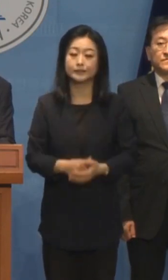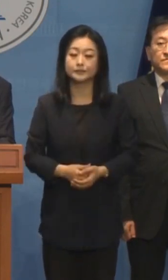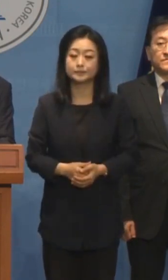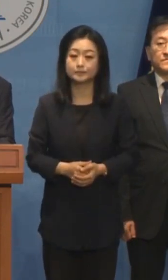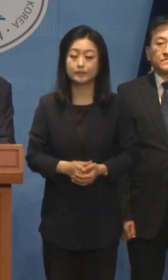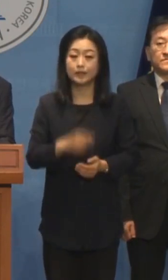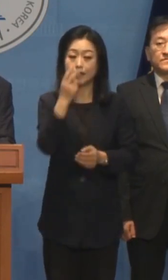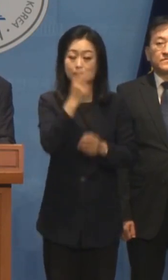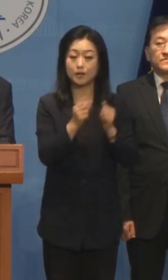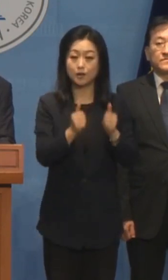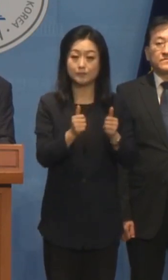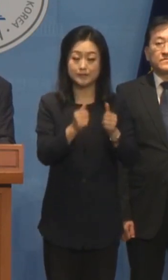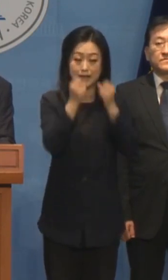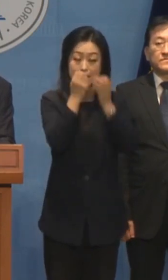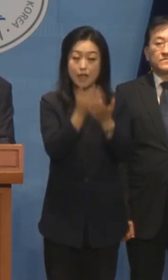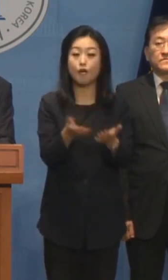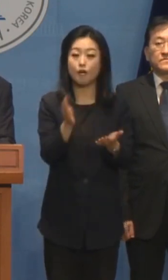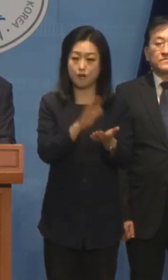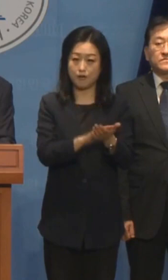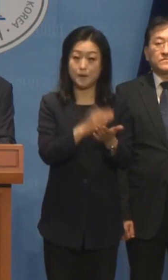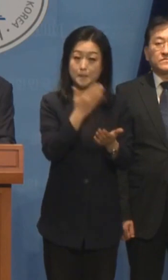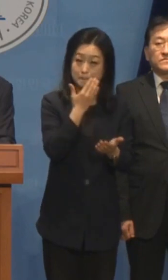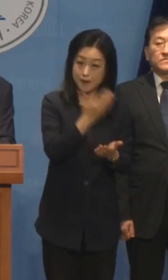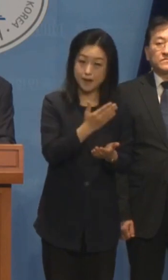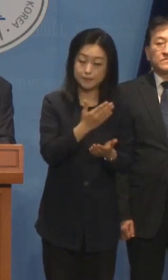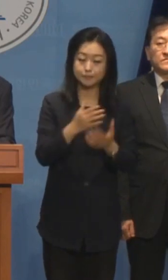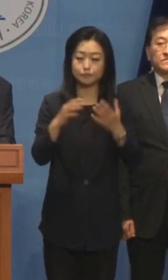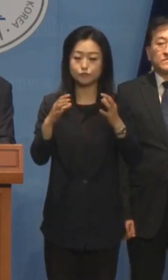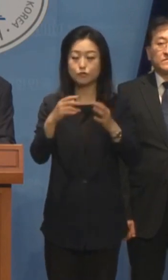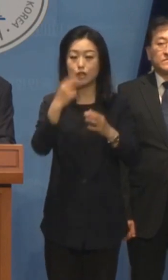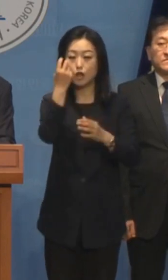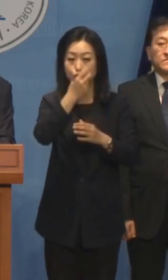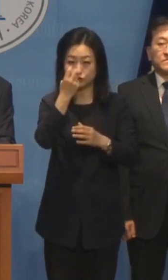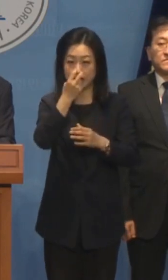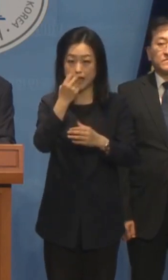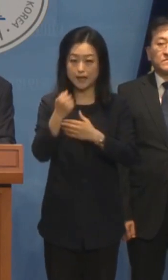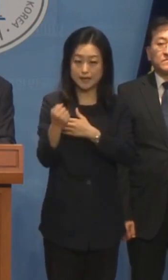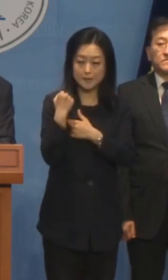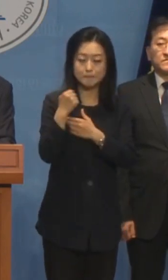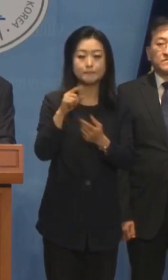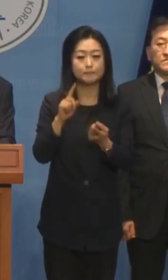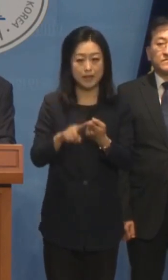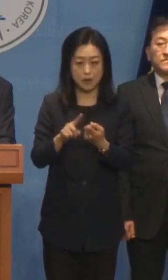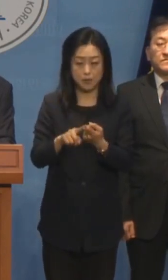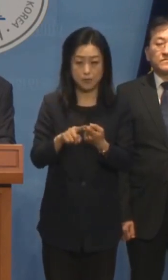검찰개혁의 대의를 살리면서도 국가의 수사 역량 훼손은 최소화할 수 있는 법안,